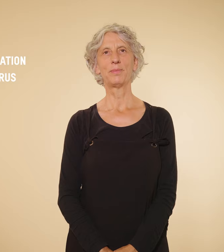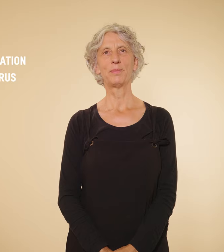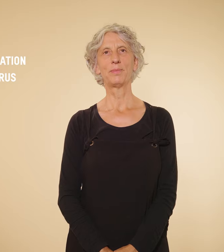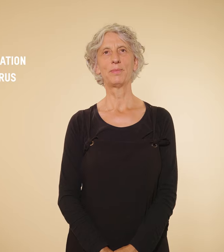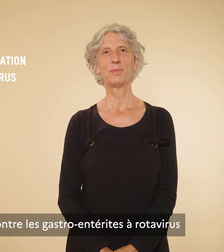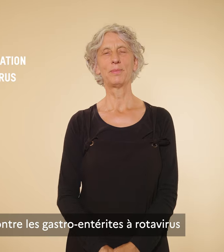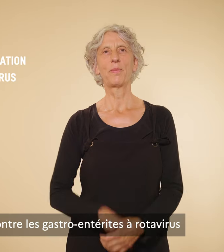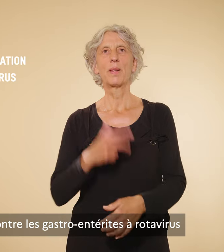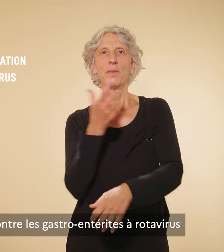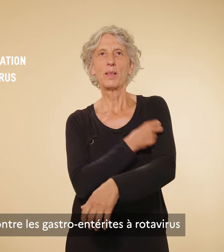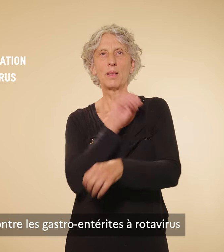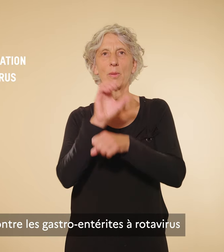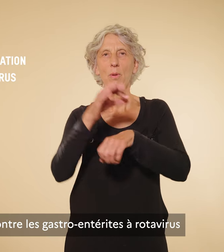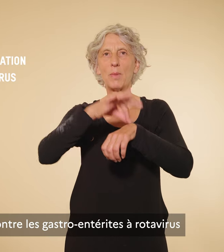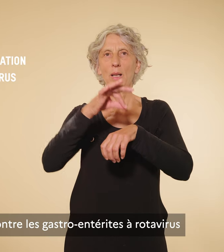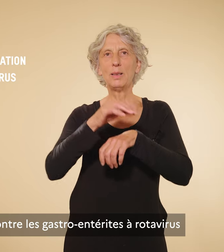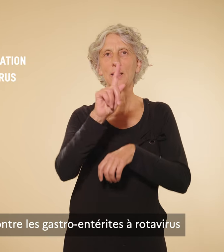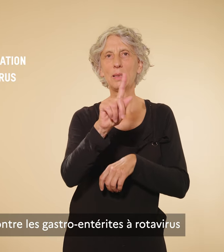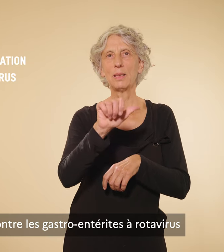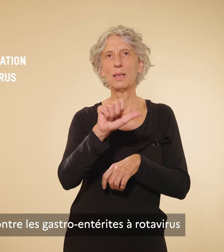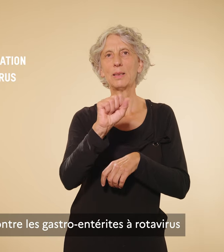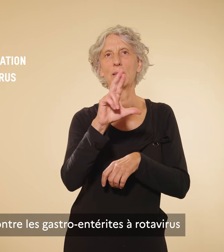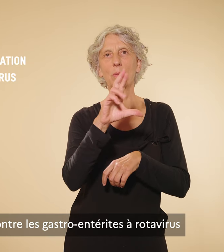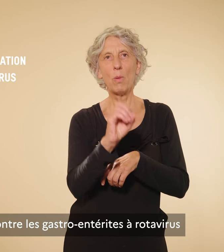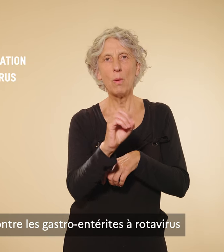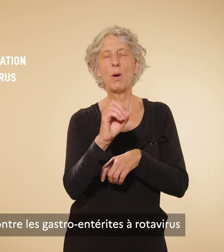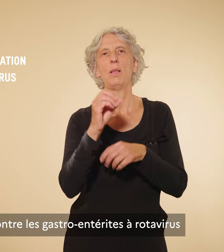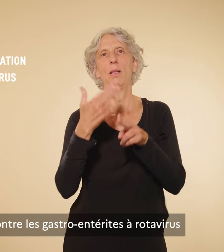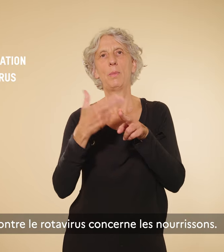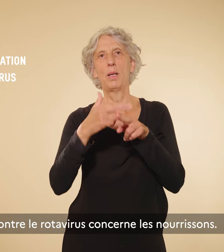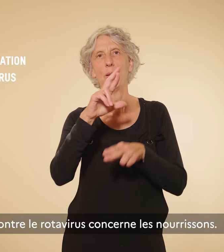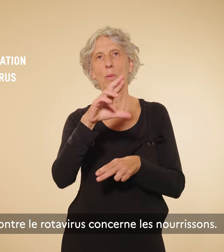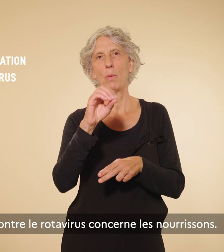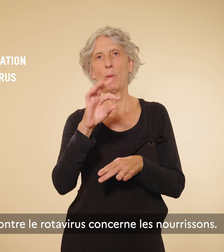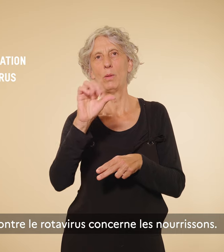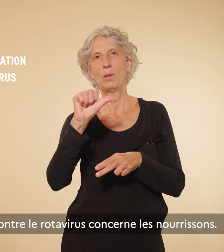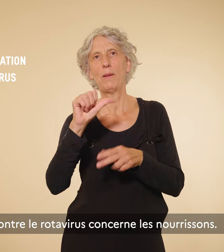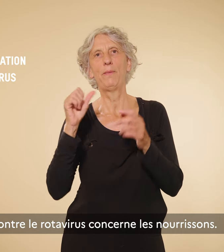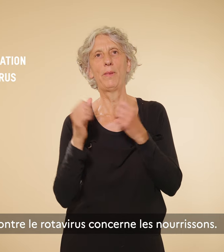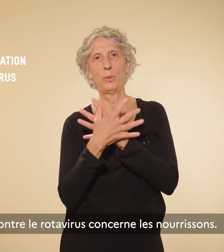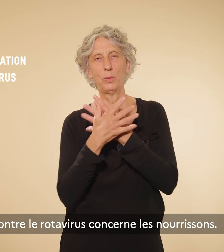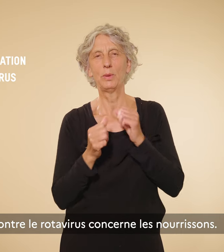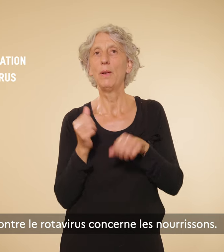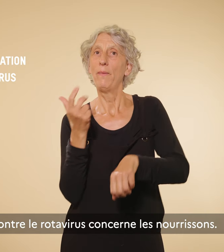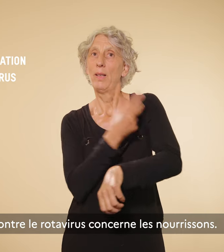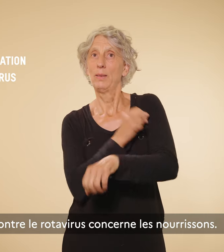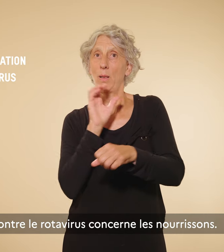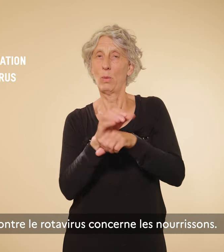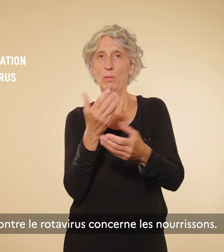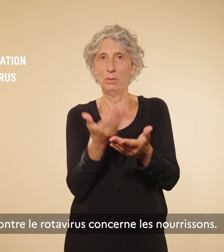Vaccin contre les gastro-entérites à rotavirus La vaccination contre le rotavirus concerne les nourrissons.